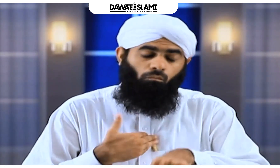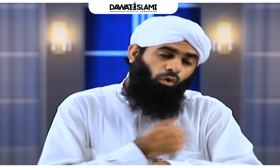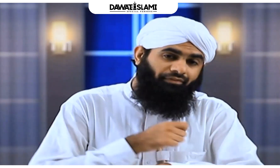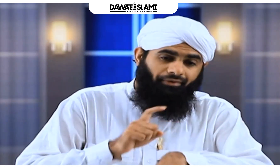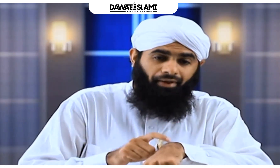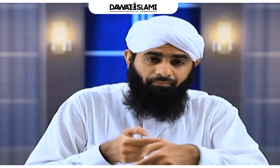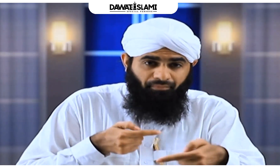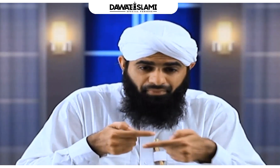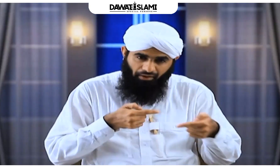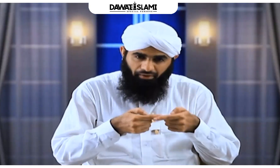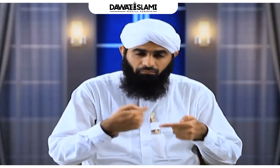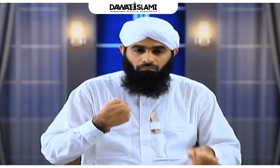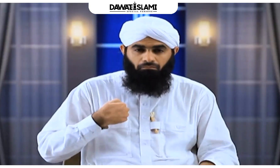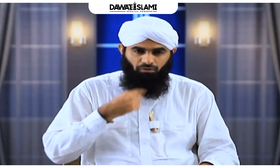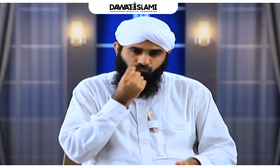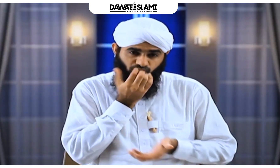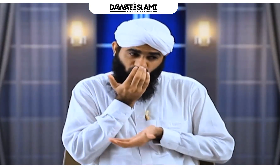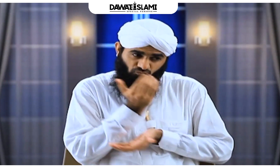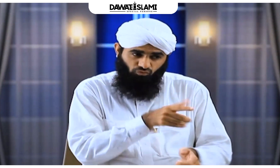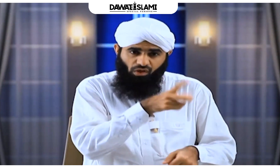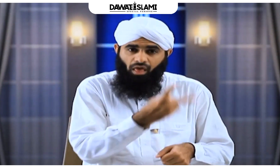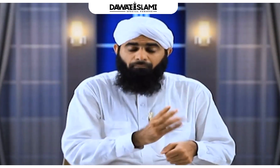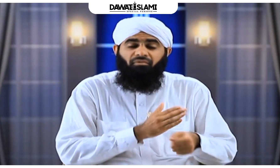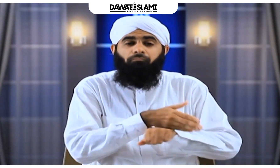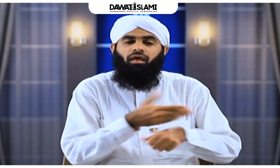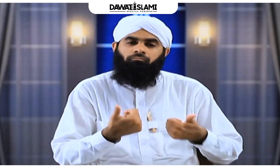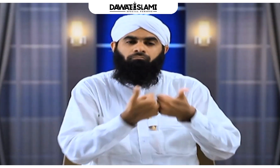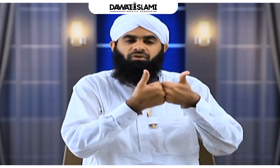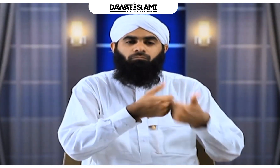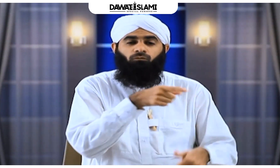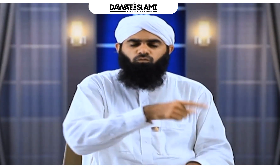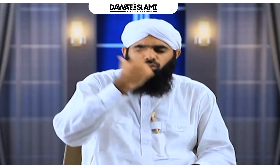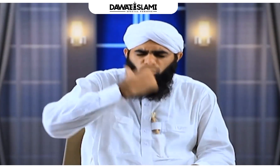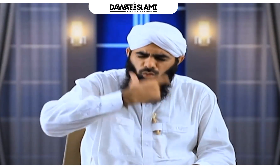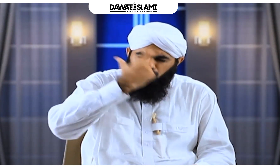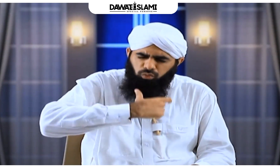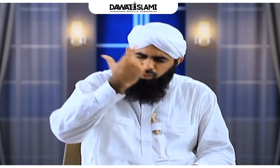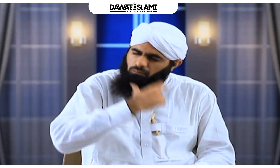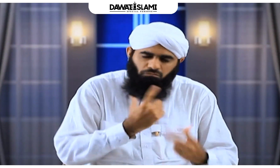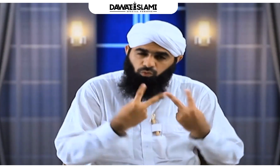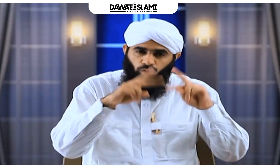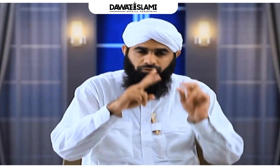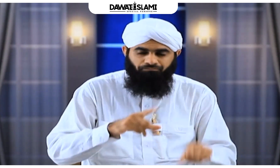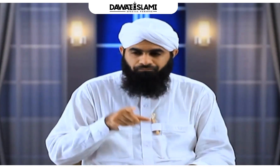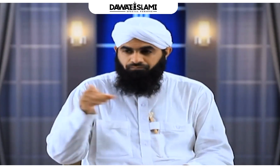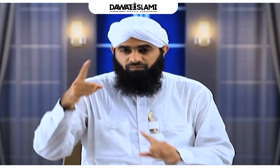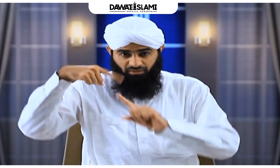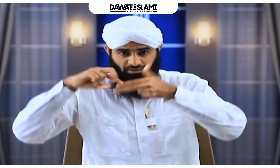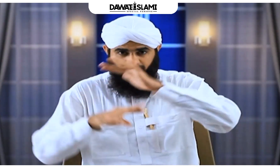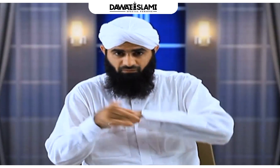وقت قریب آیا تو آپ کے صاحبزادے ابراہیم بن ابو بکر رونے لگے۔ آپ رحمۃ اللہ علیہ نے ان سے ارشاد فرمایا،